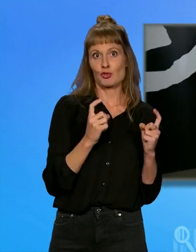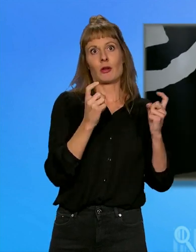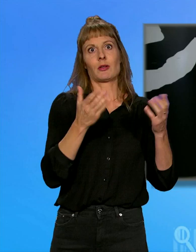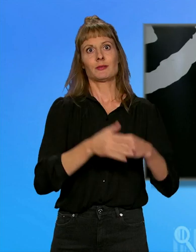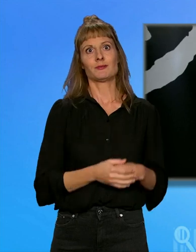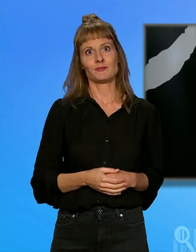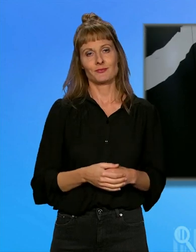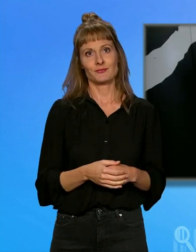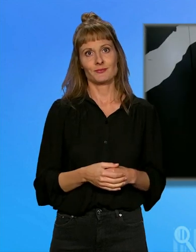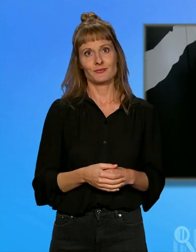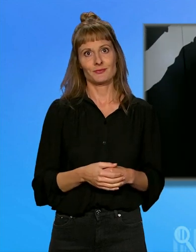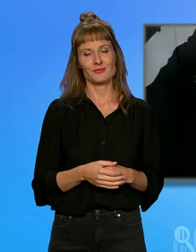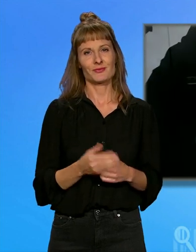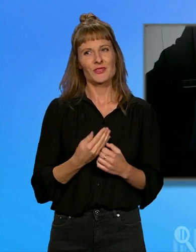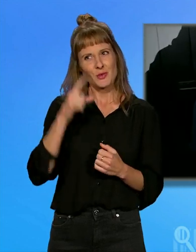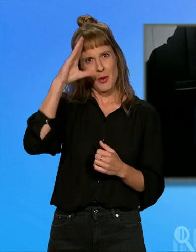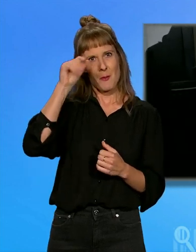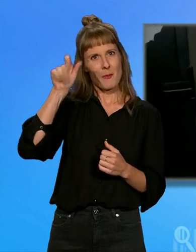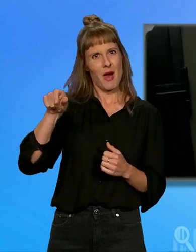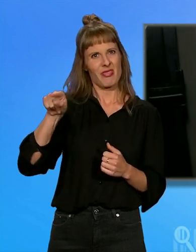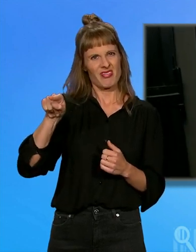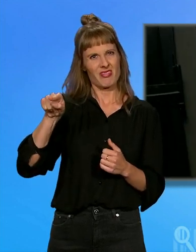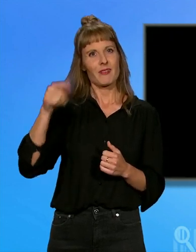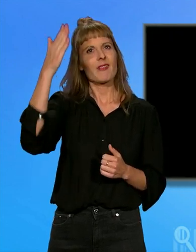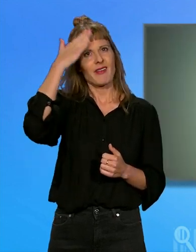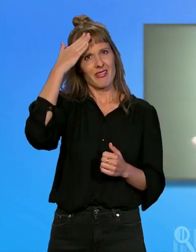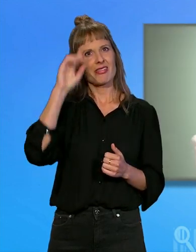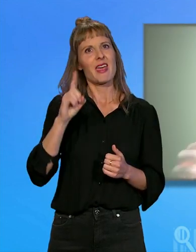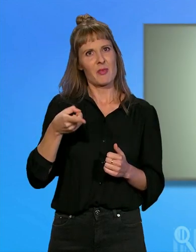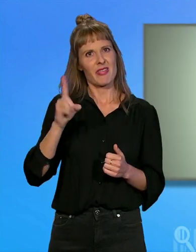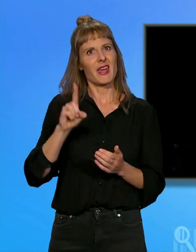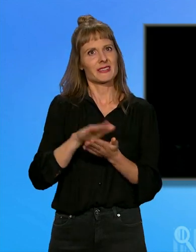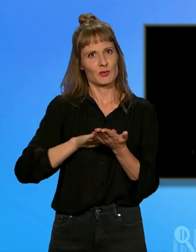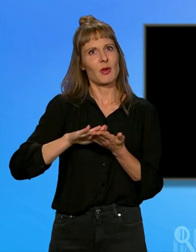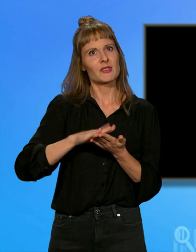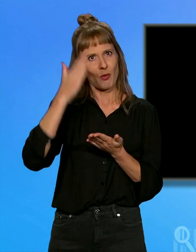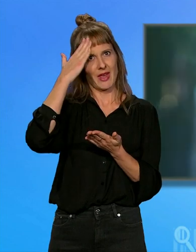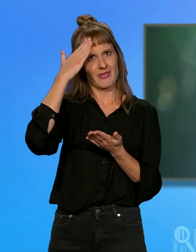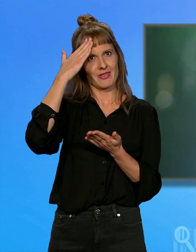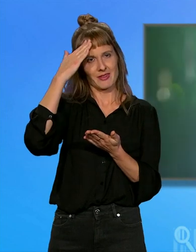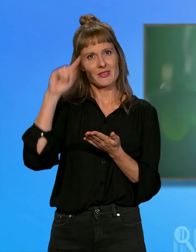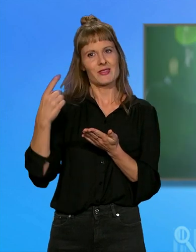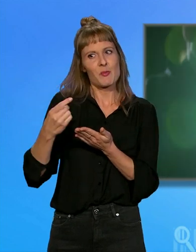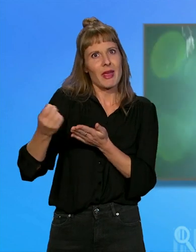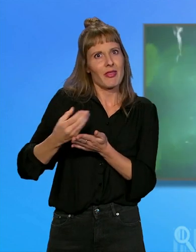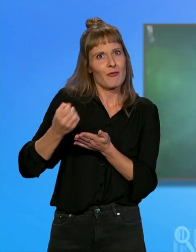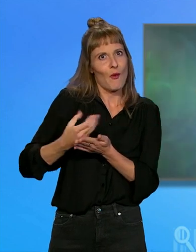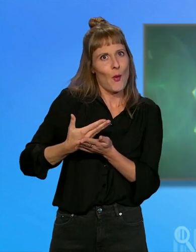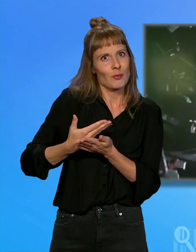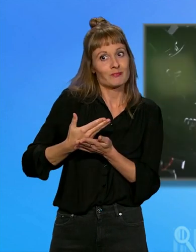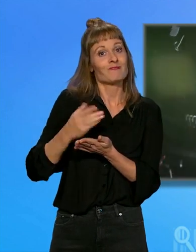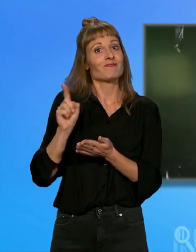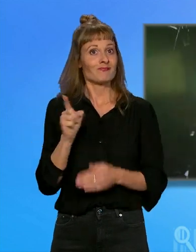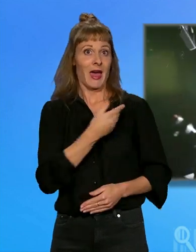Ein Insider, der DPD sehr gut kennt, schildert mir besonders viele Details. Er stimmt einem Interview